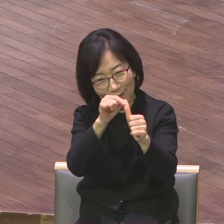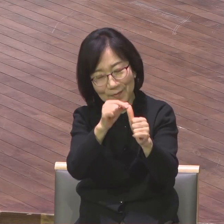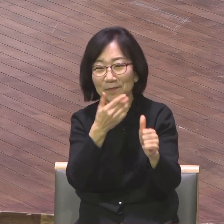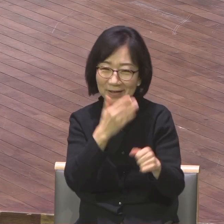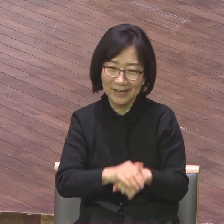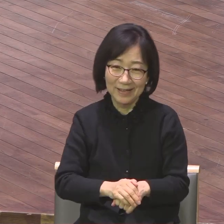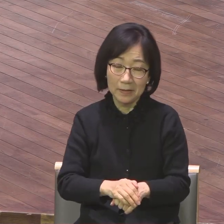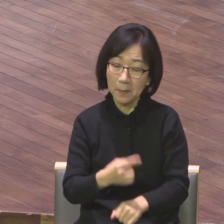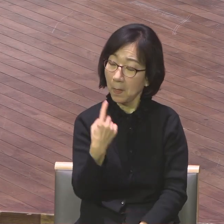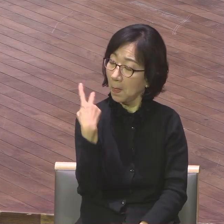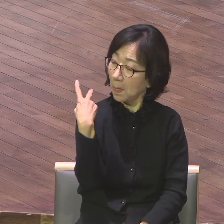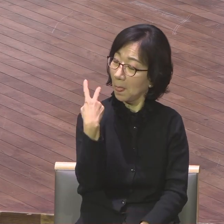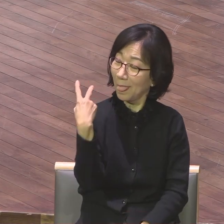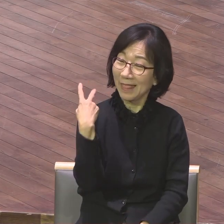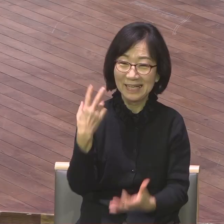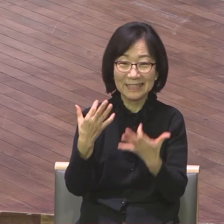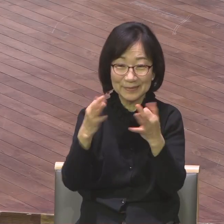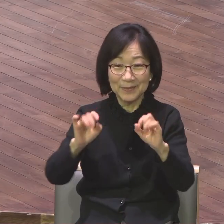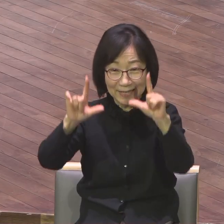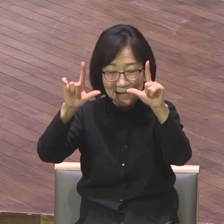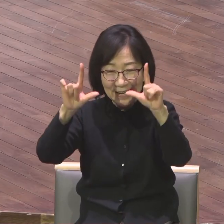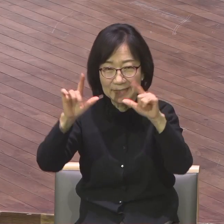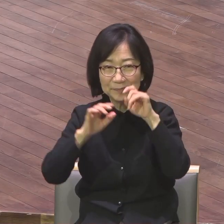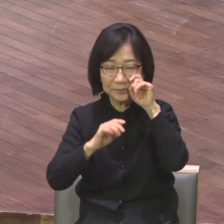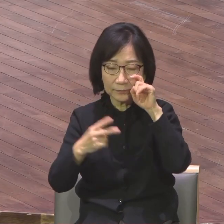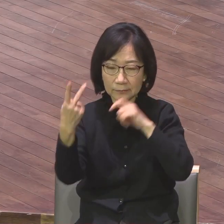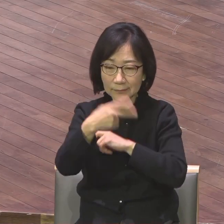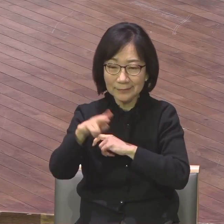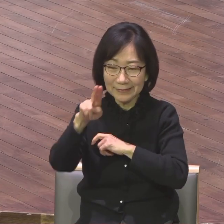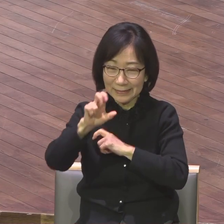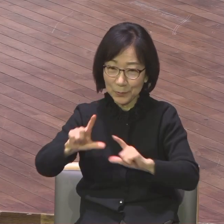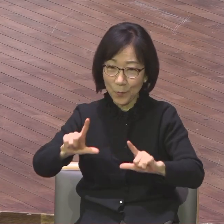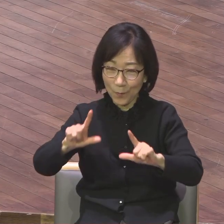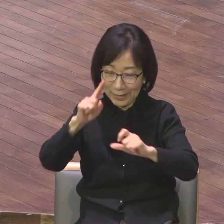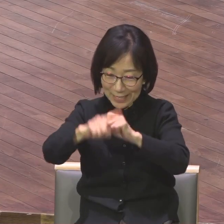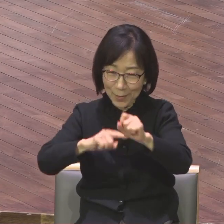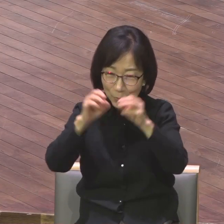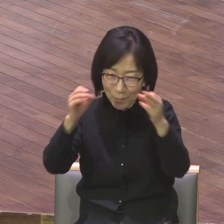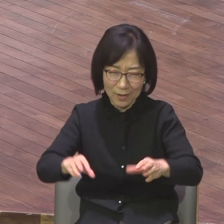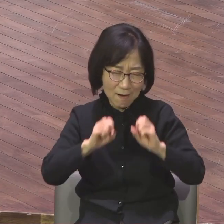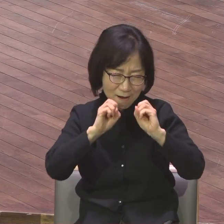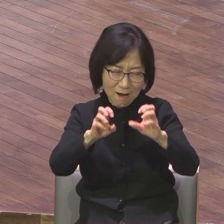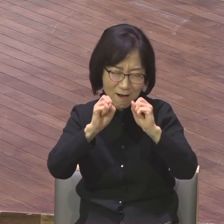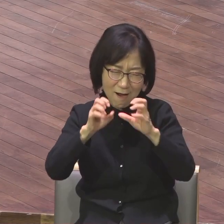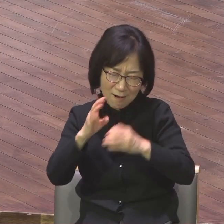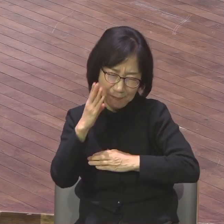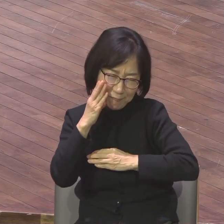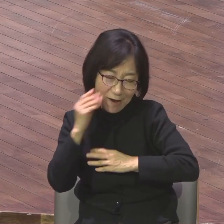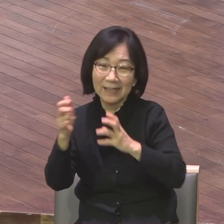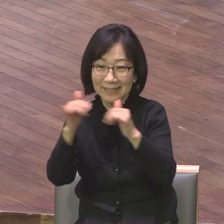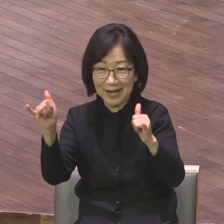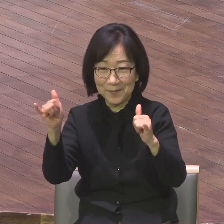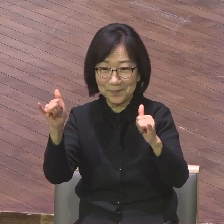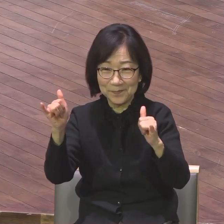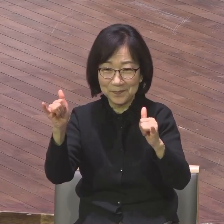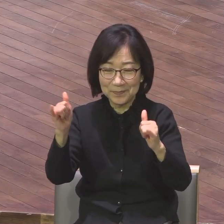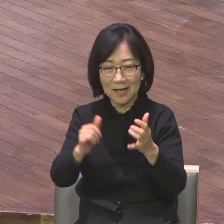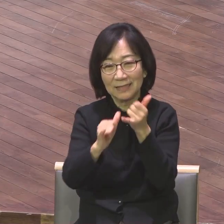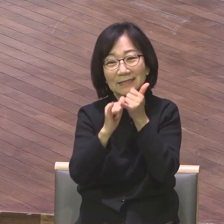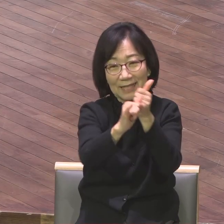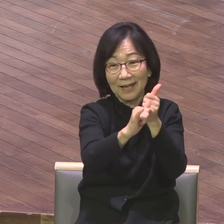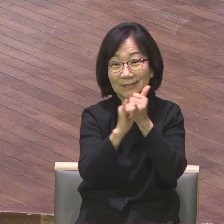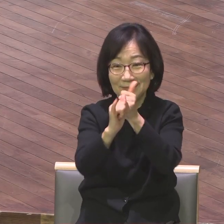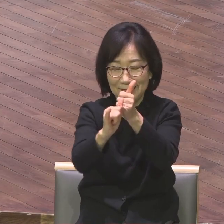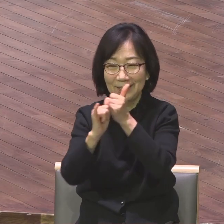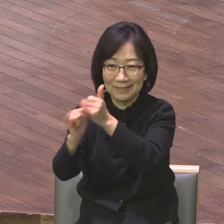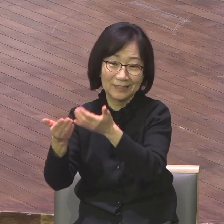시간에 2025년 전도 시상식을 진행했습니다. 대교구별로 또 각 기관 부서에서 전도의